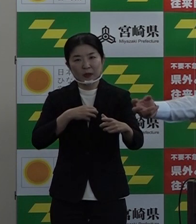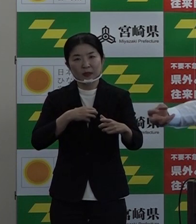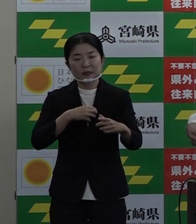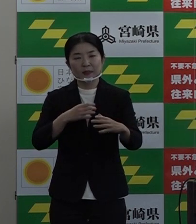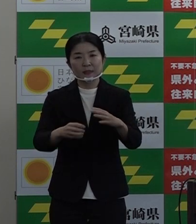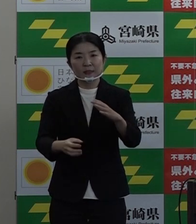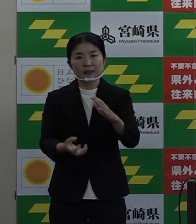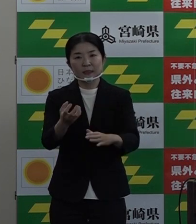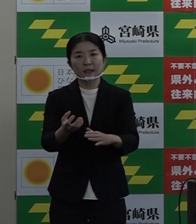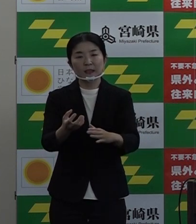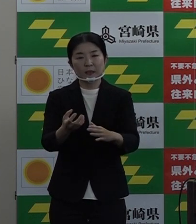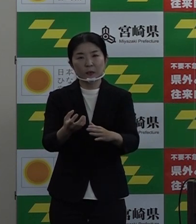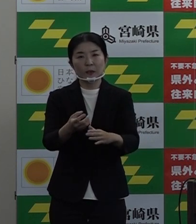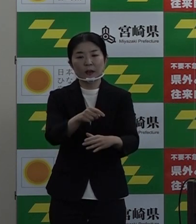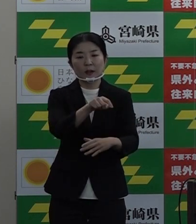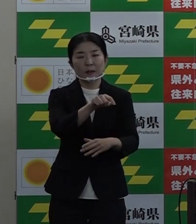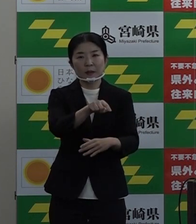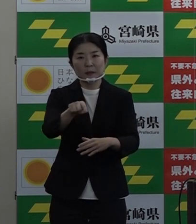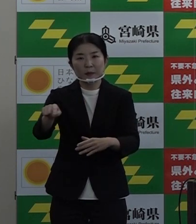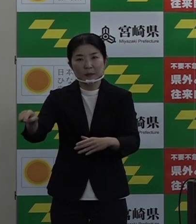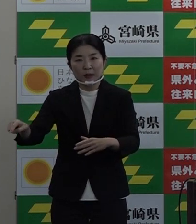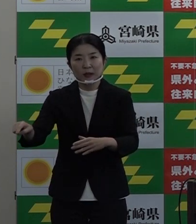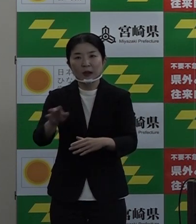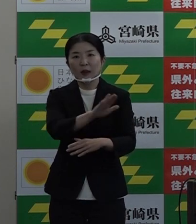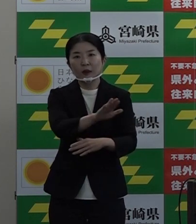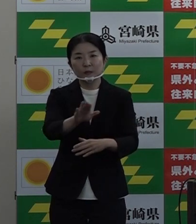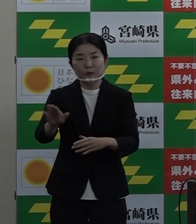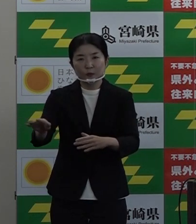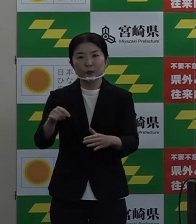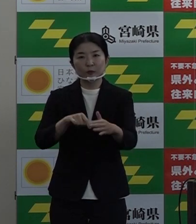のが、この特にこれは宮崎市ということ